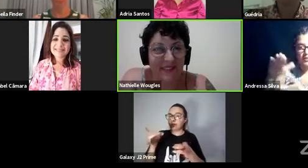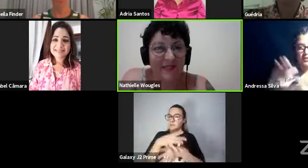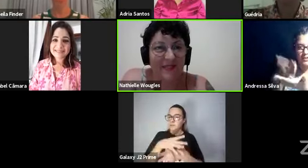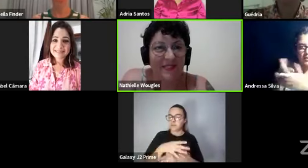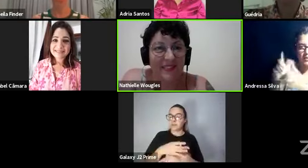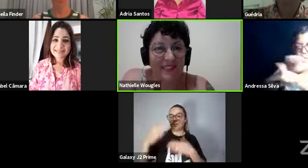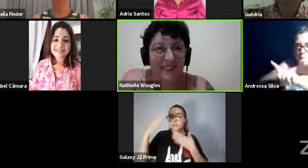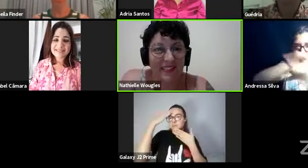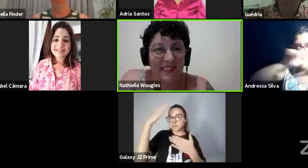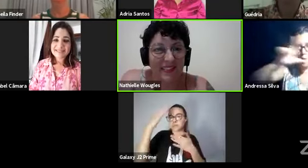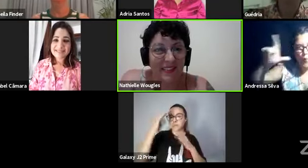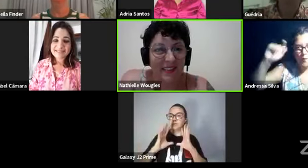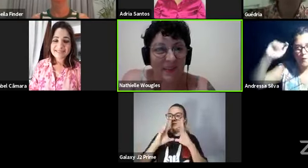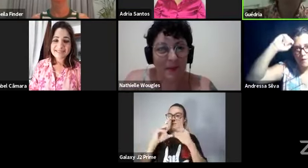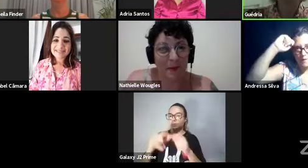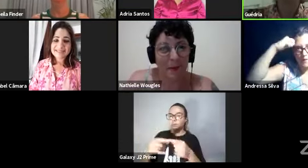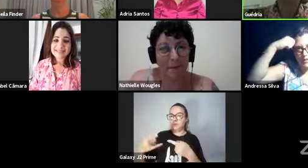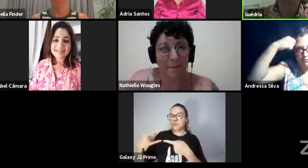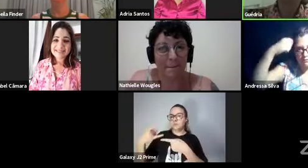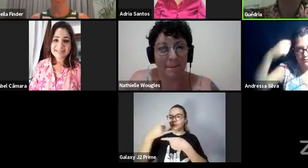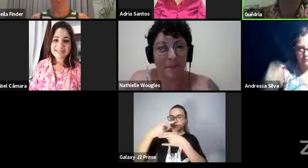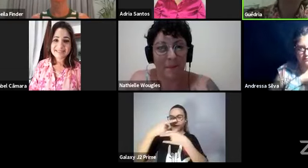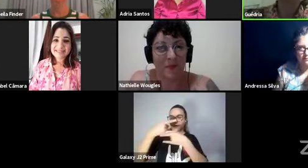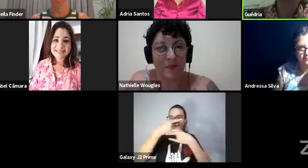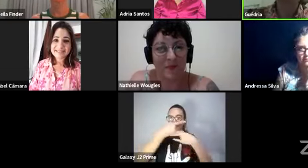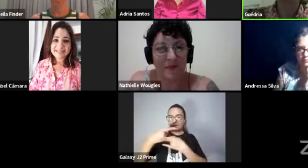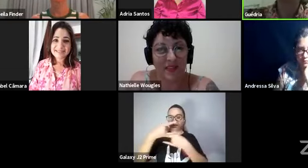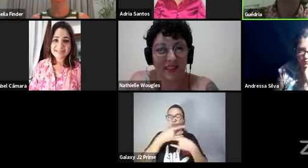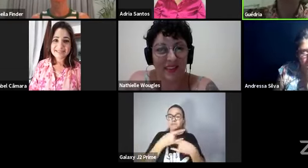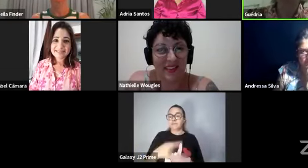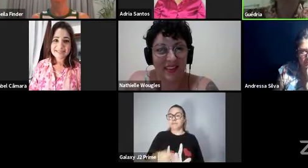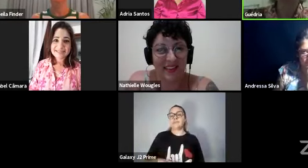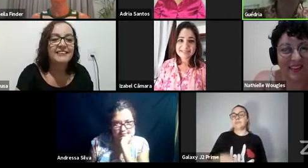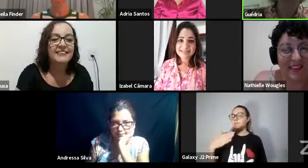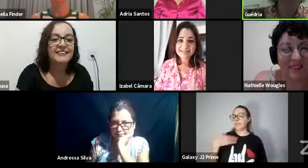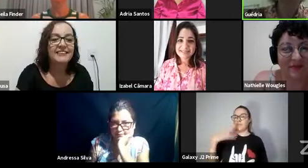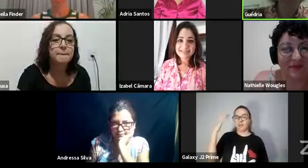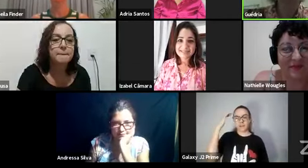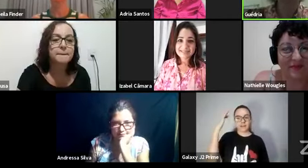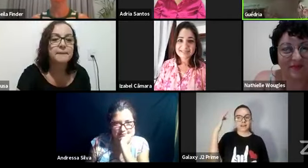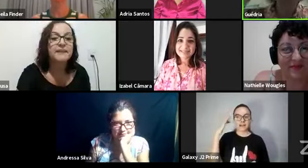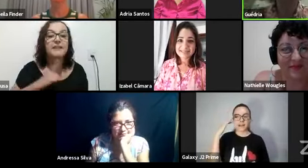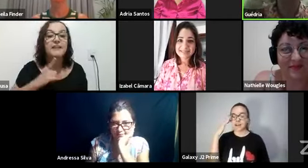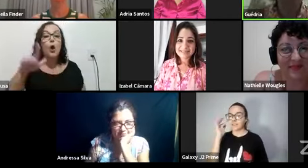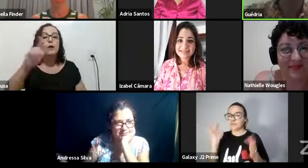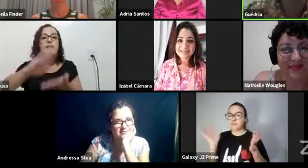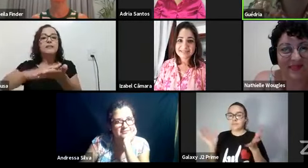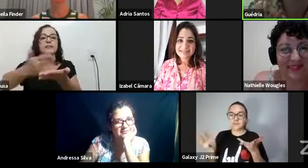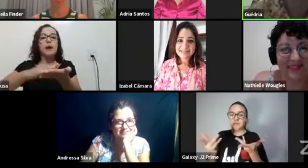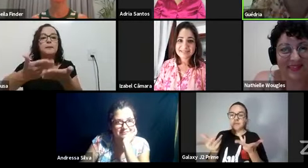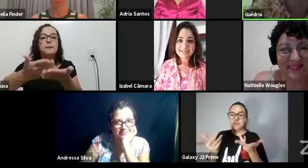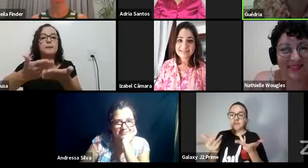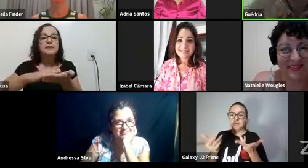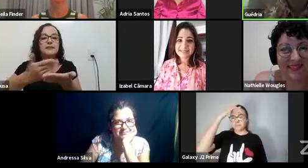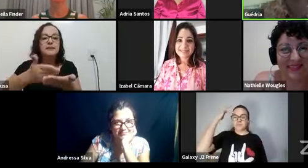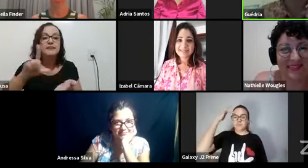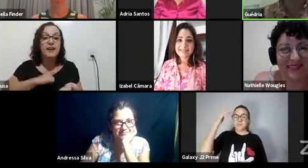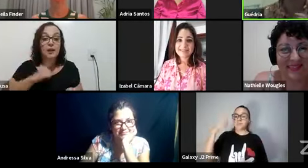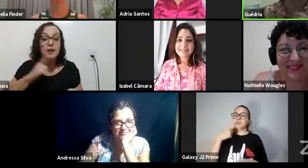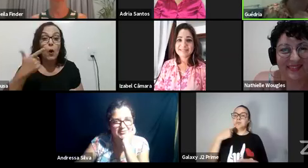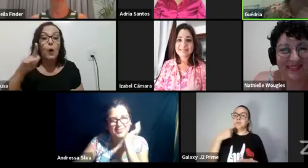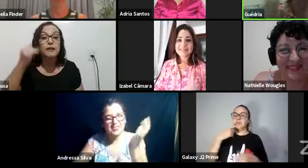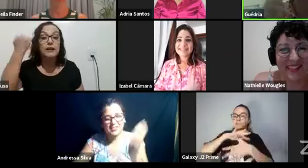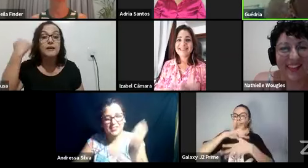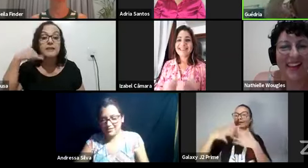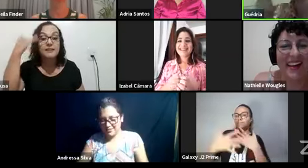live. Eu acho incrível as pessoas falarem Libras, né? Elas conseguem tão rapidamente traduzir tantas coisas. Eu acho que a próxima palestra eu vou dar em Libras,